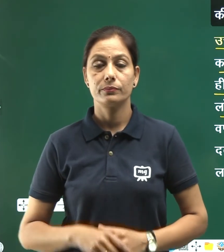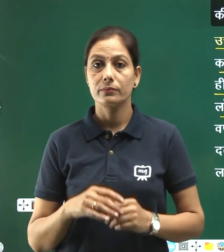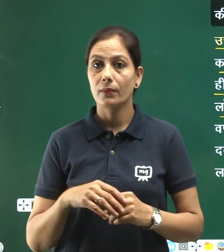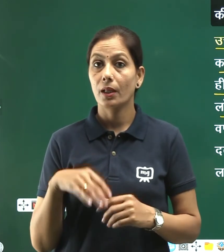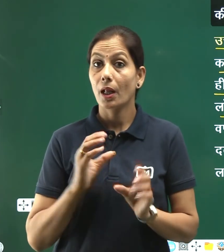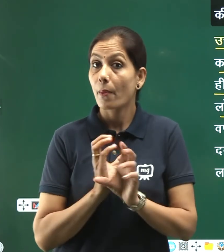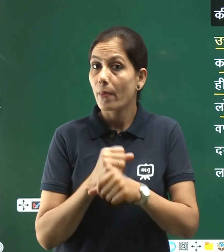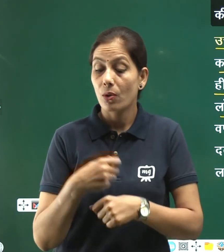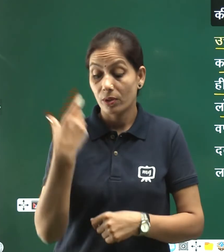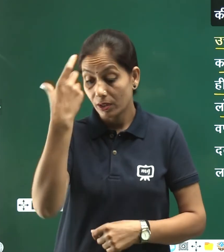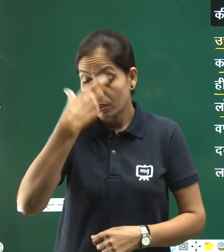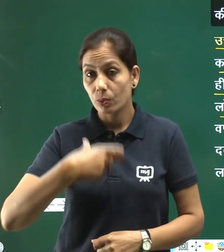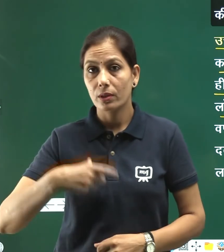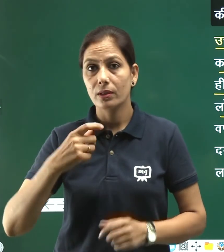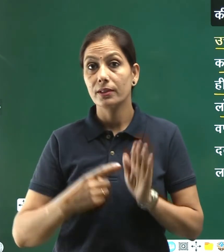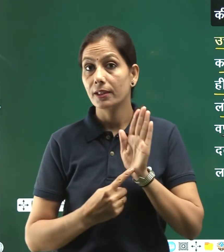बनावटी करुणा का भी